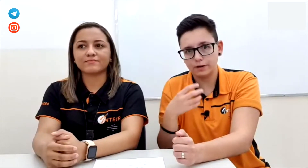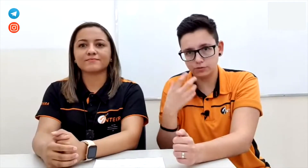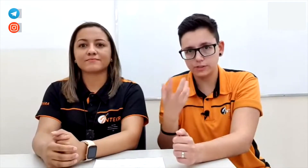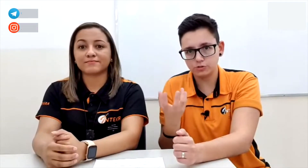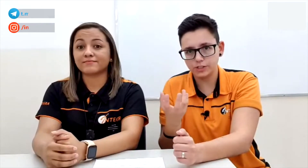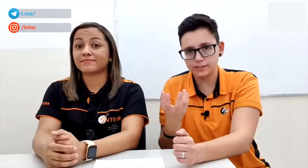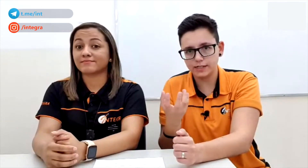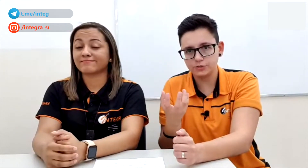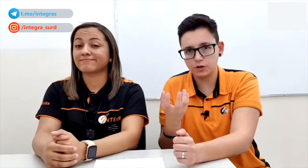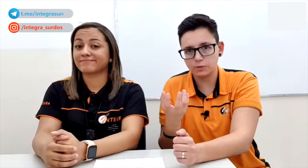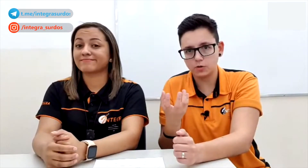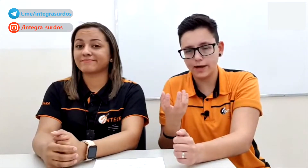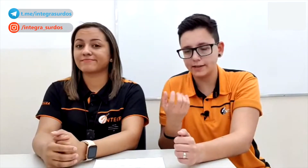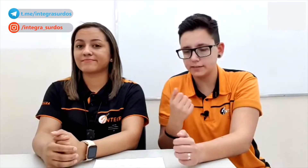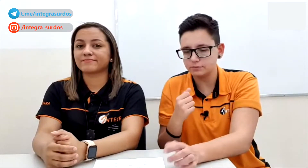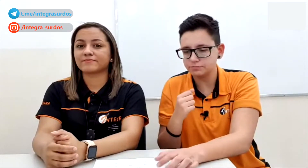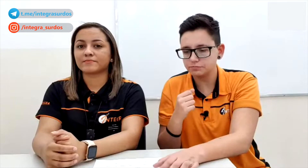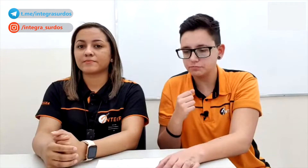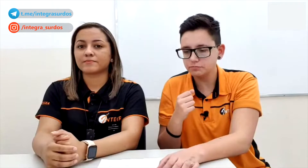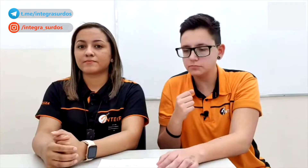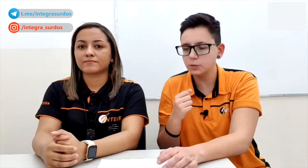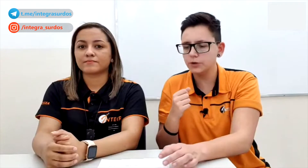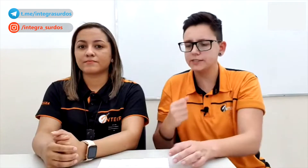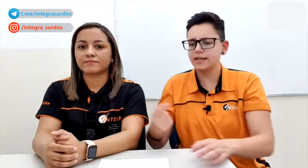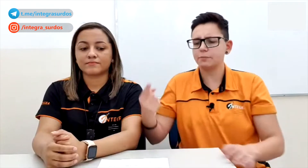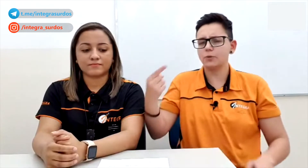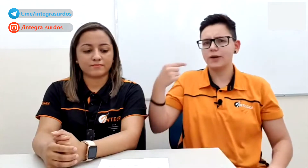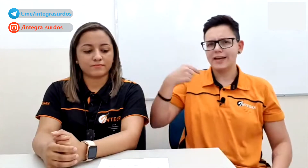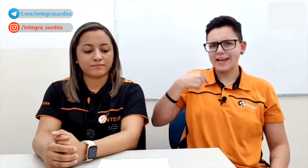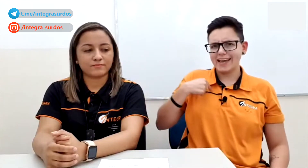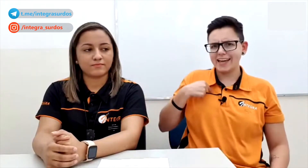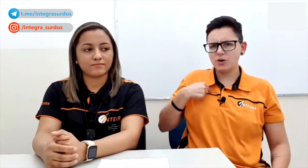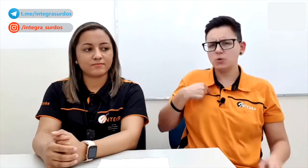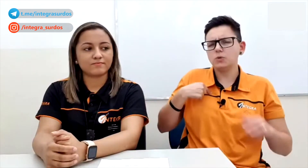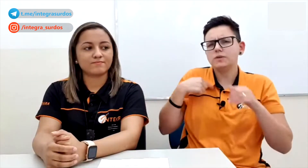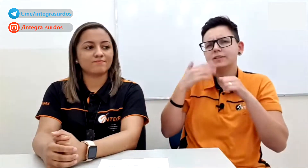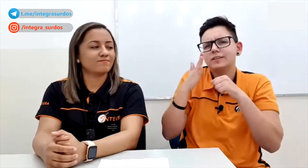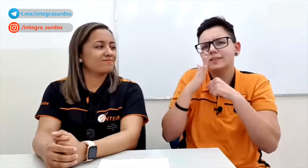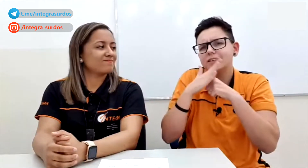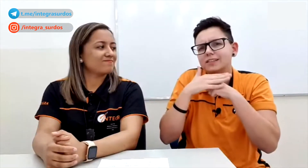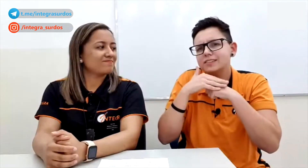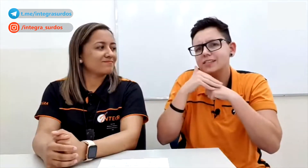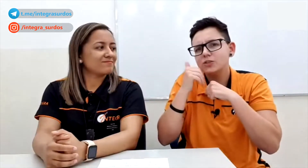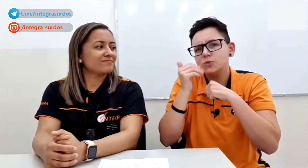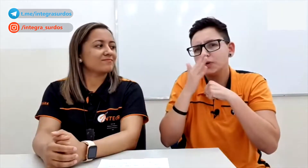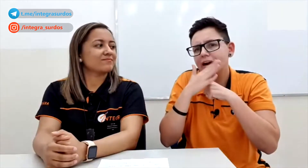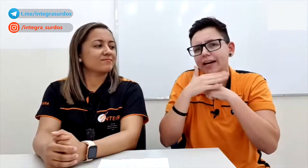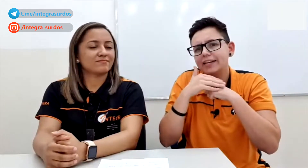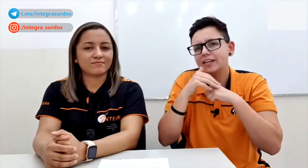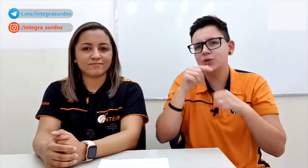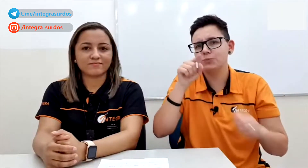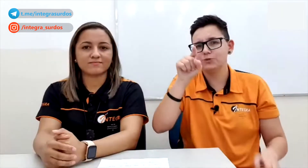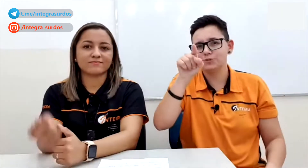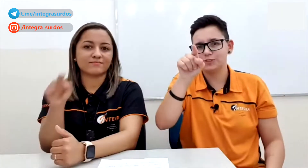você utilizar de forma correta. Então, por exemplo, eu sinto um carinho por